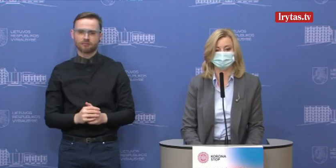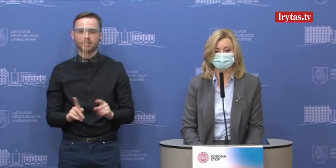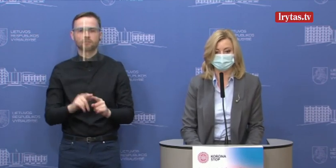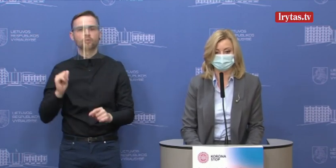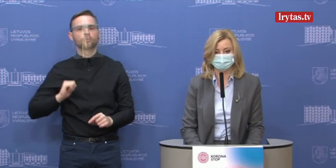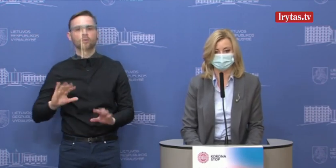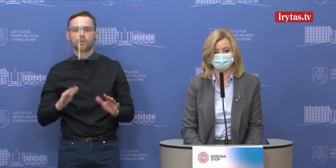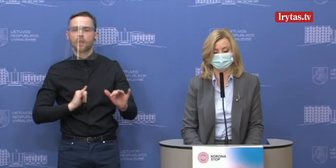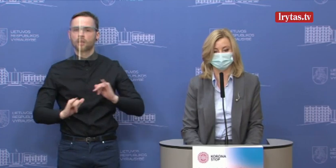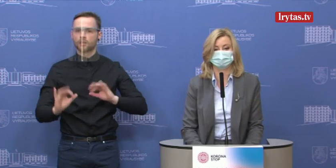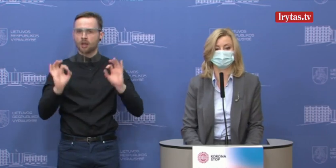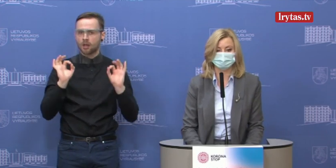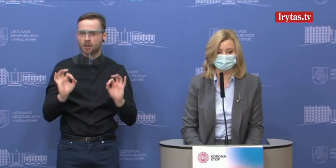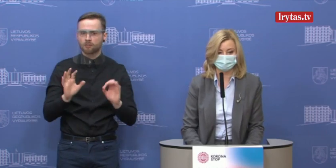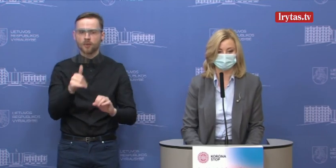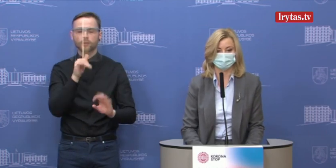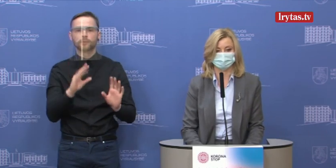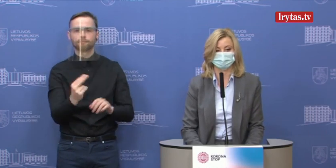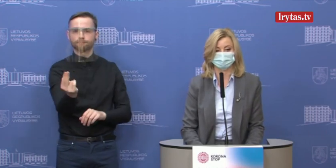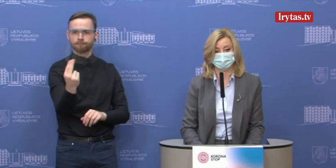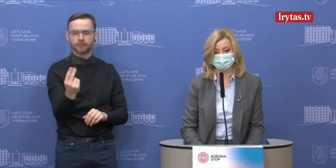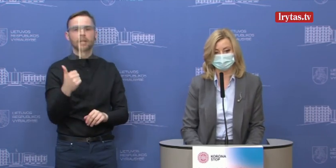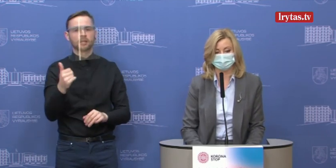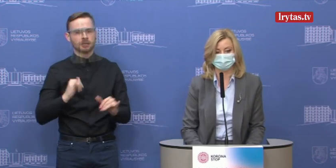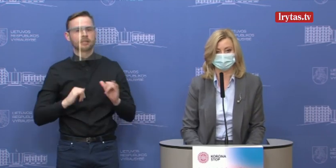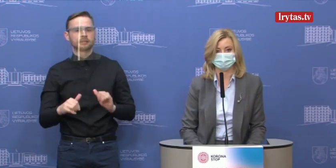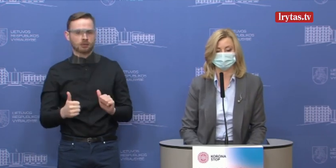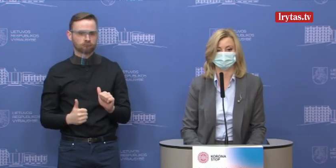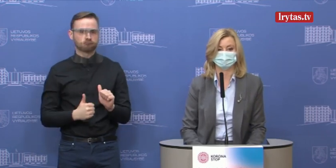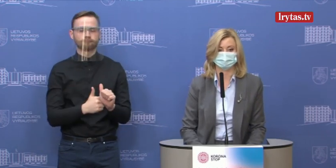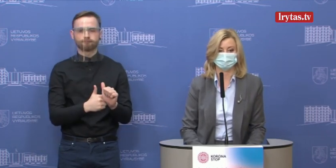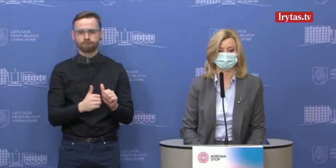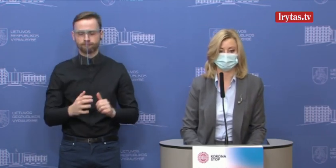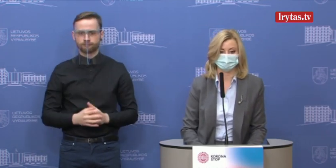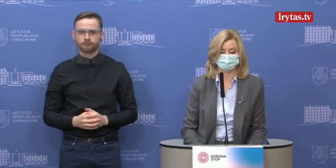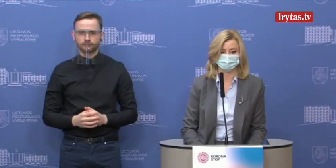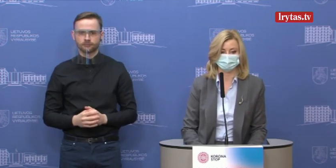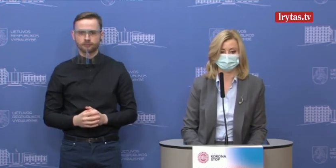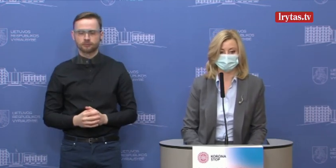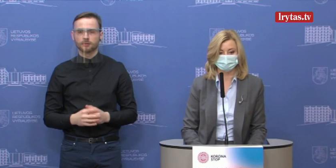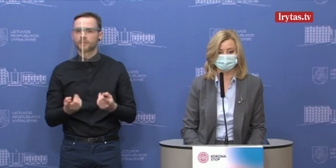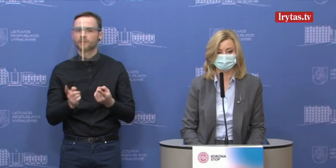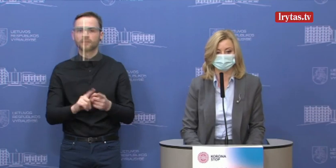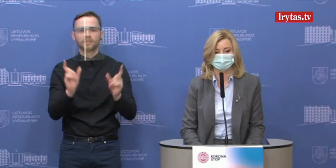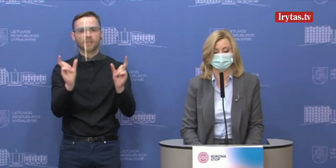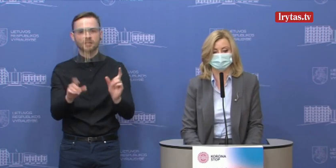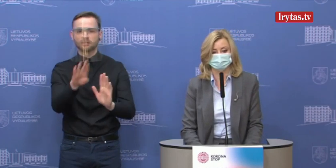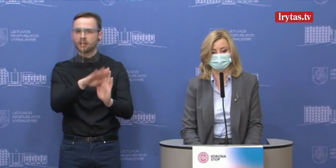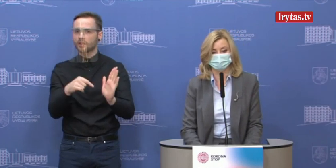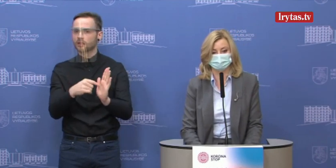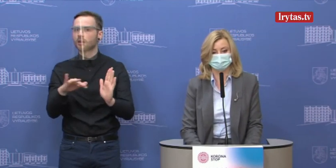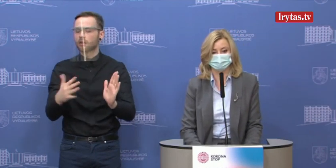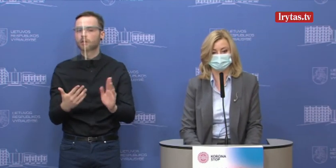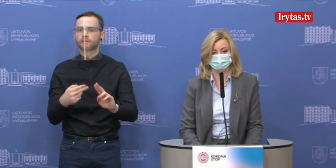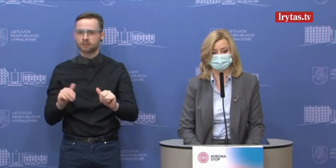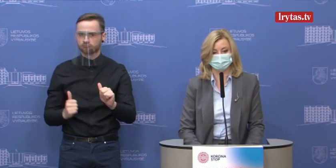piliečiai sureaguoja į įspėjimą arba raginimą elgtis taip, kaip nustato karantino sąlygas.